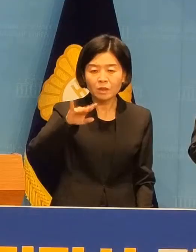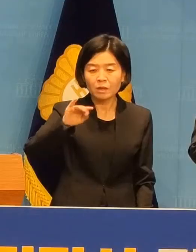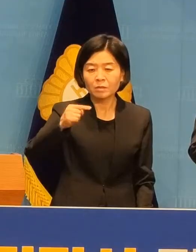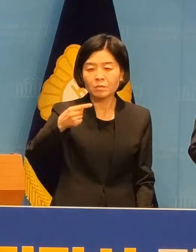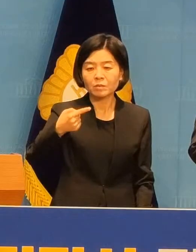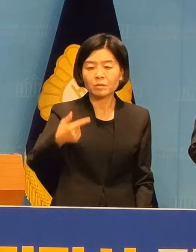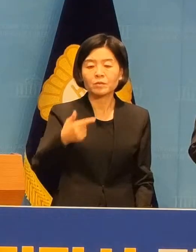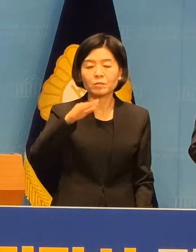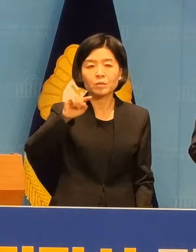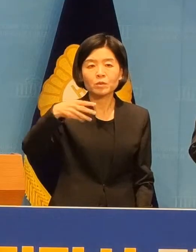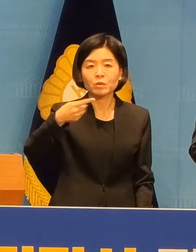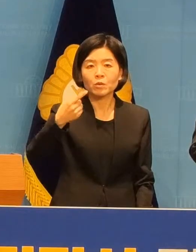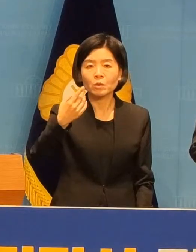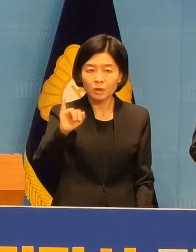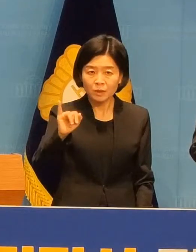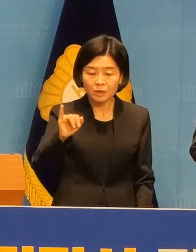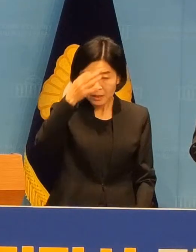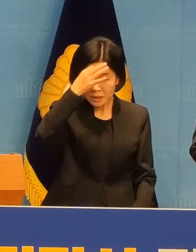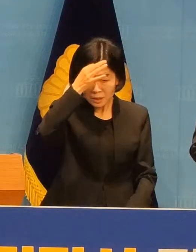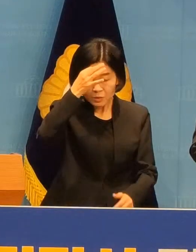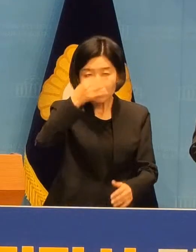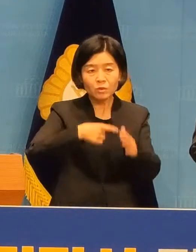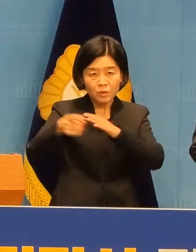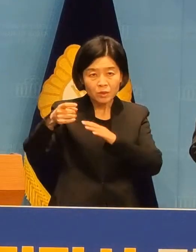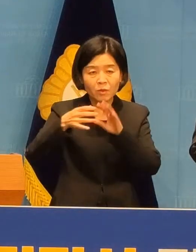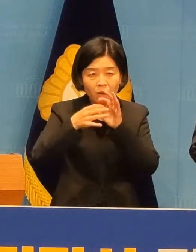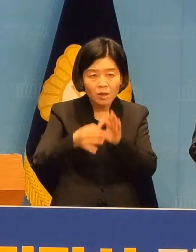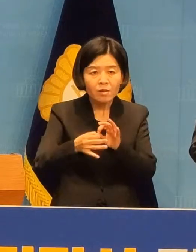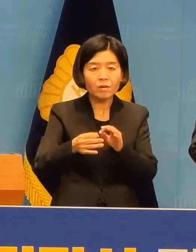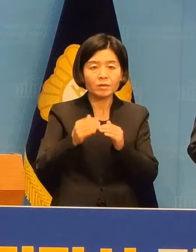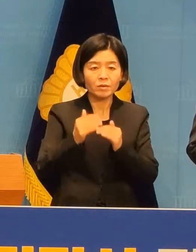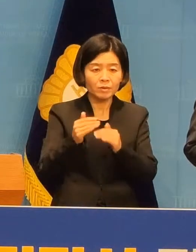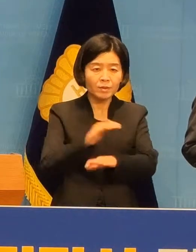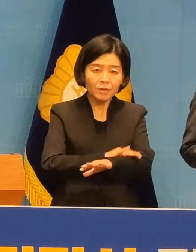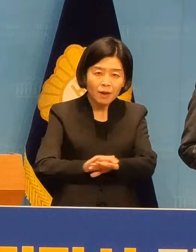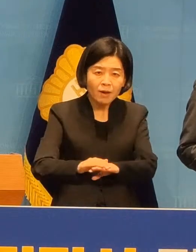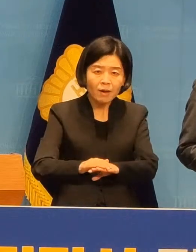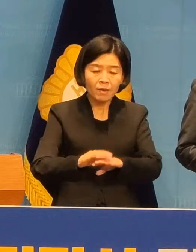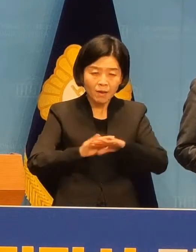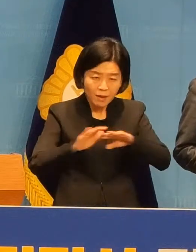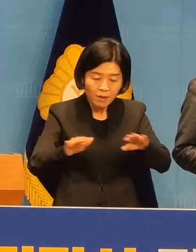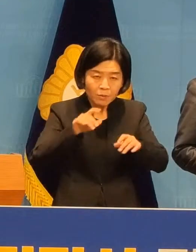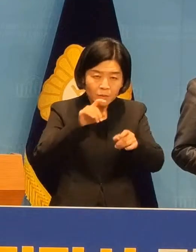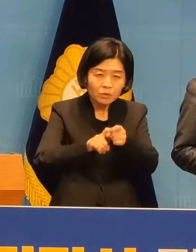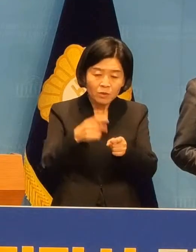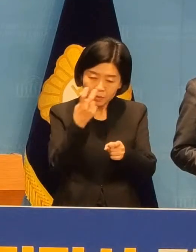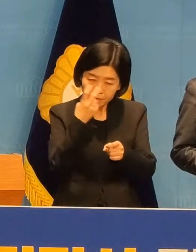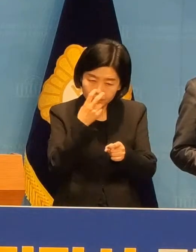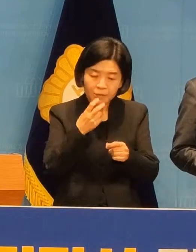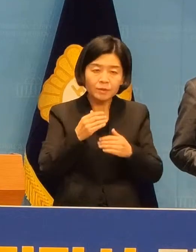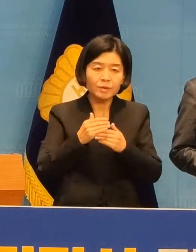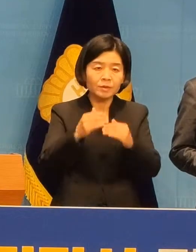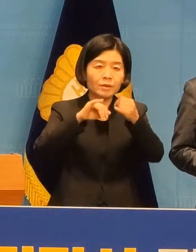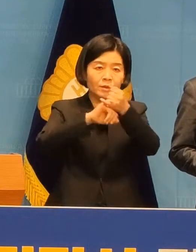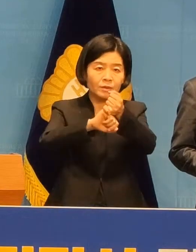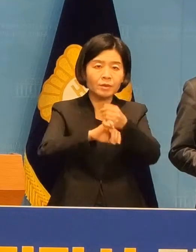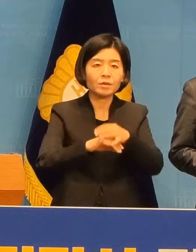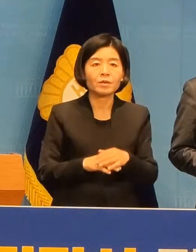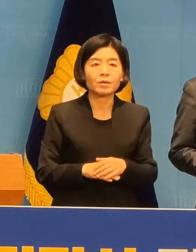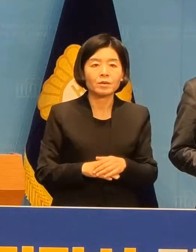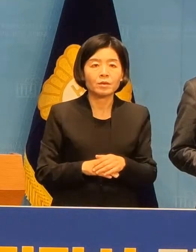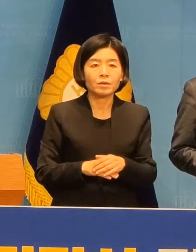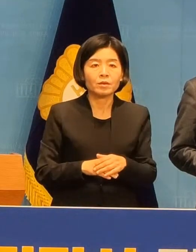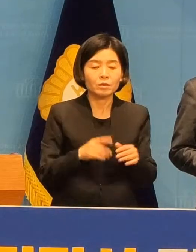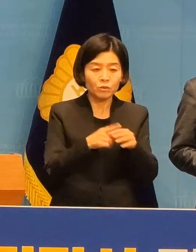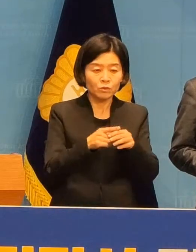절차가 공정하고 투명하게 진행될 수 있도록 관련 제도의 개선 방안을 지속적으로 점검하겠습니다. 중기부는